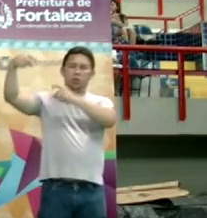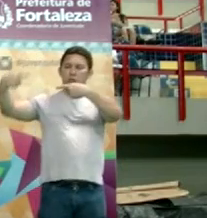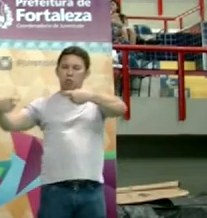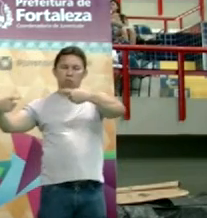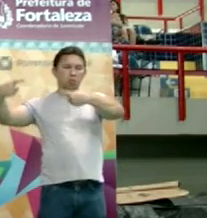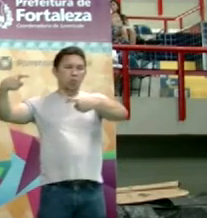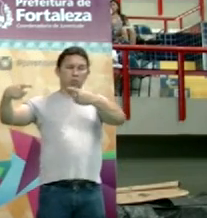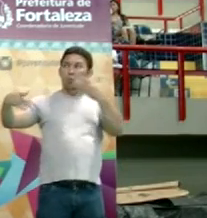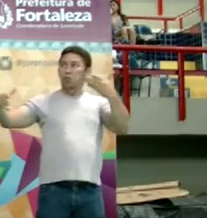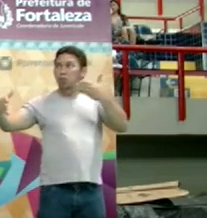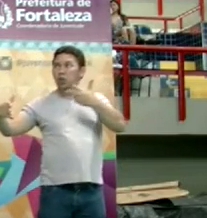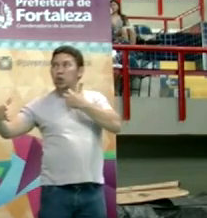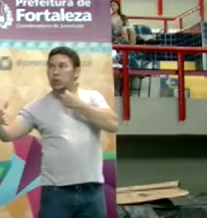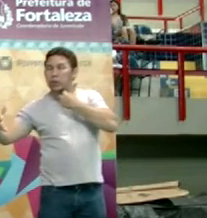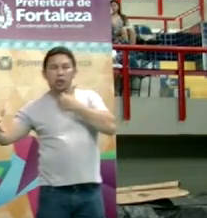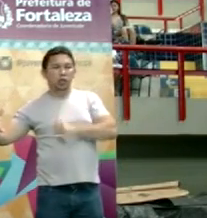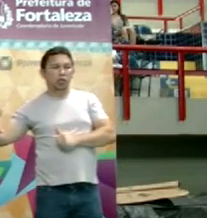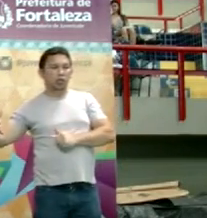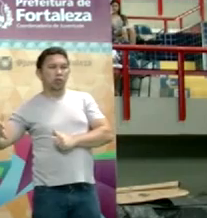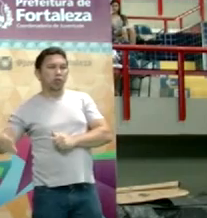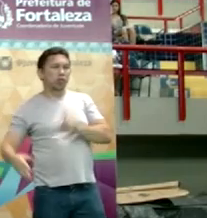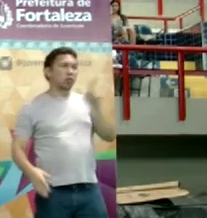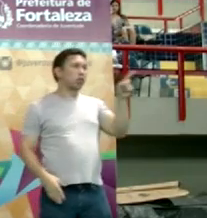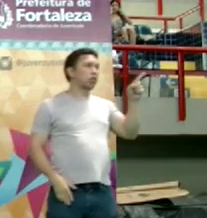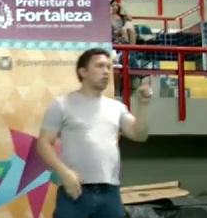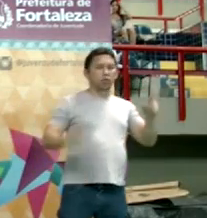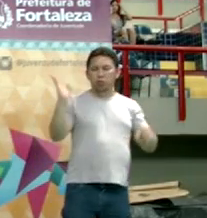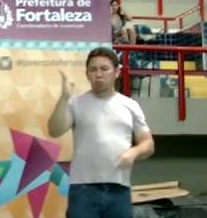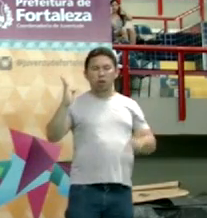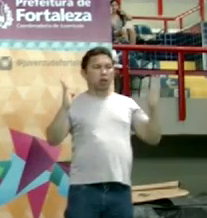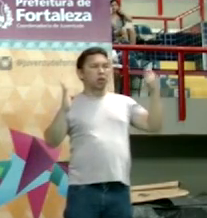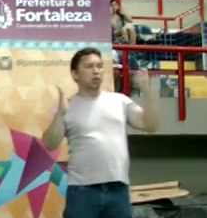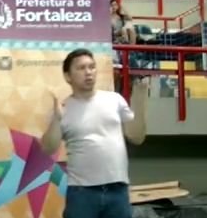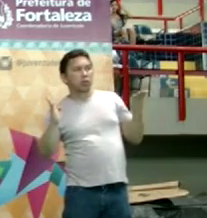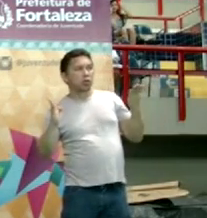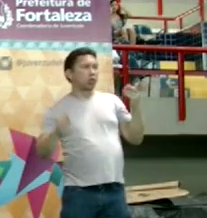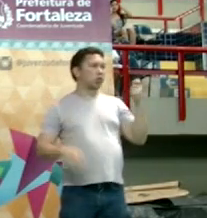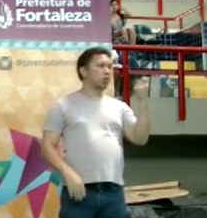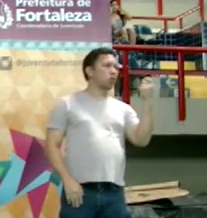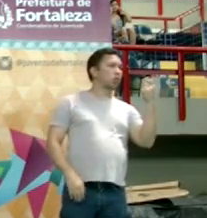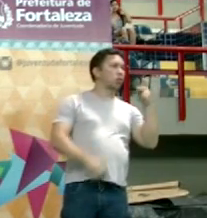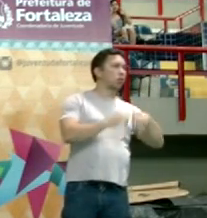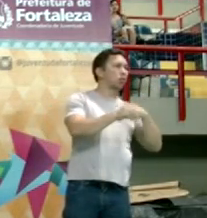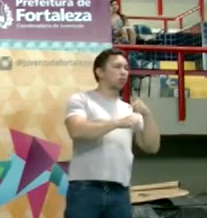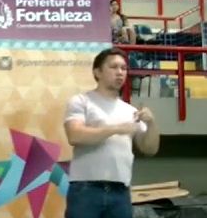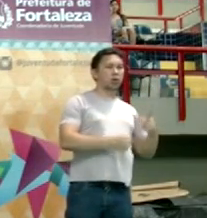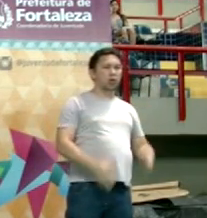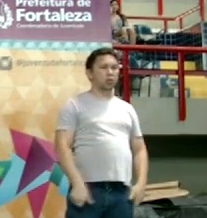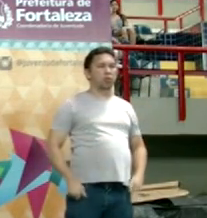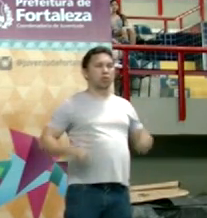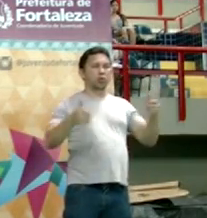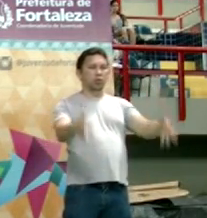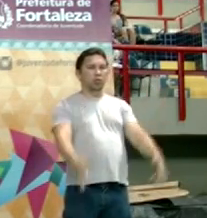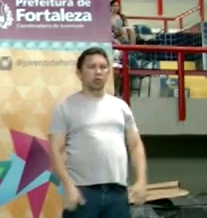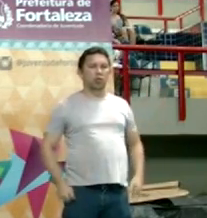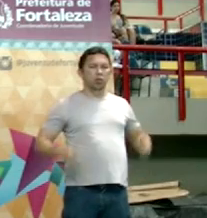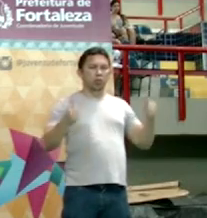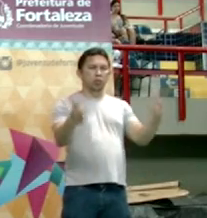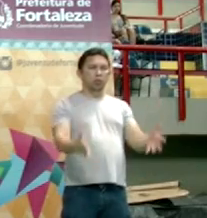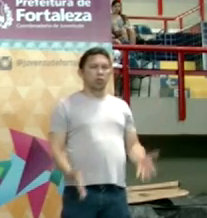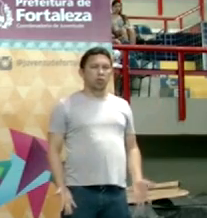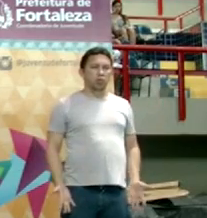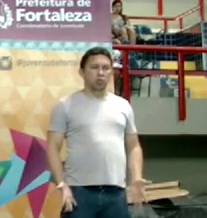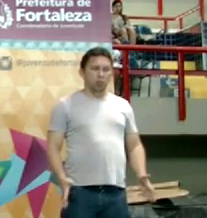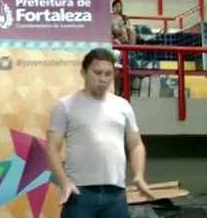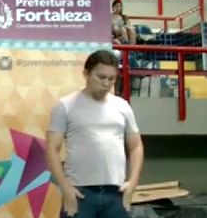também não estão indo para lá. Aí tinha a escolha, Brasil ou Argentina. Para ir para a Argentina tu vai ter que investir tudo